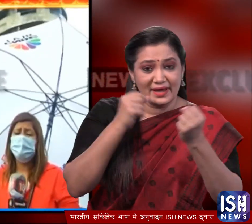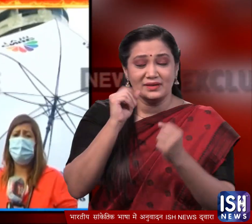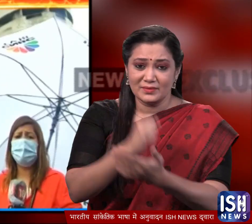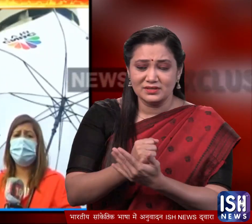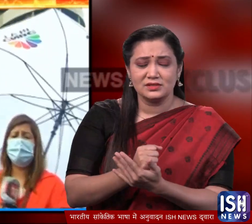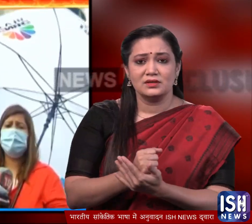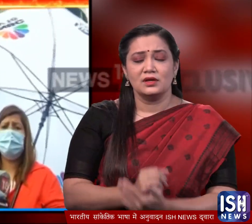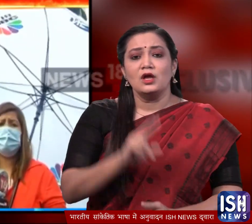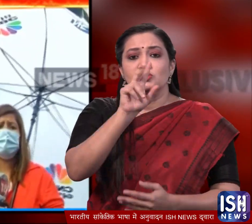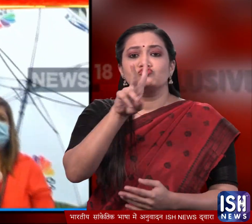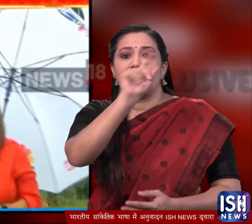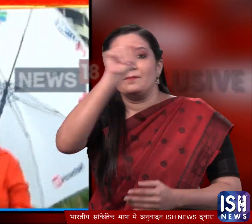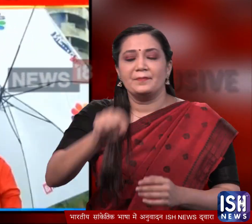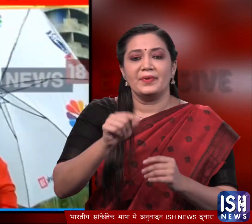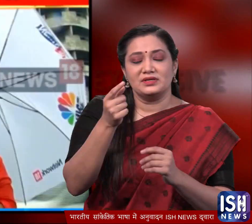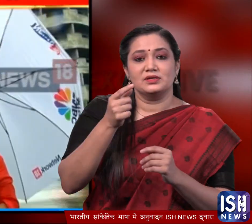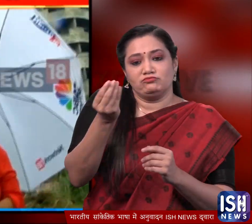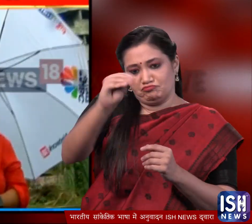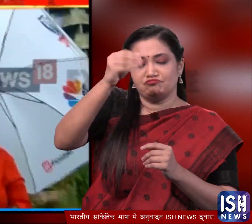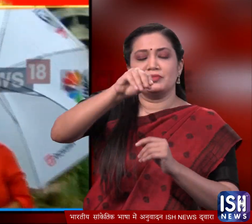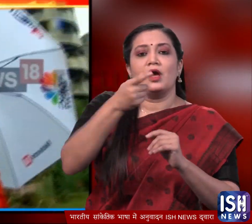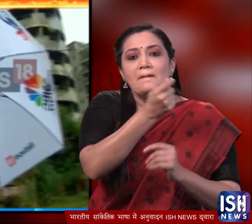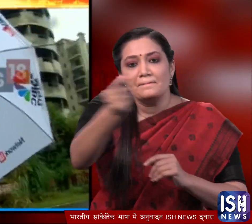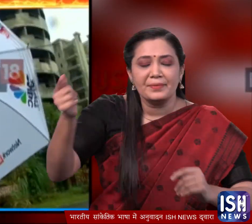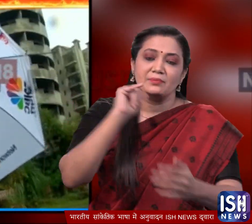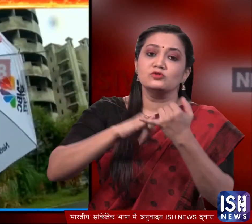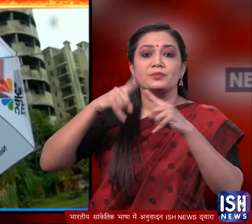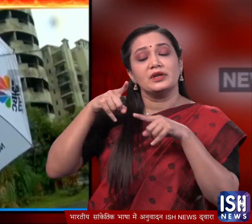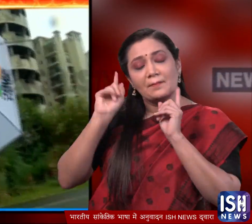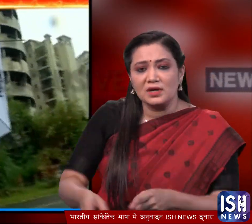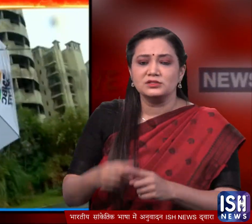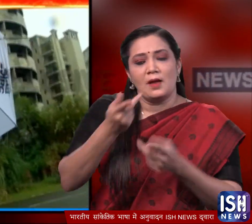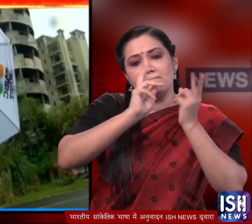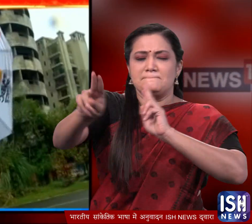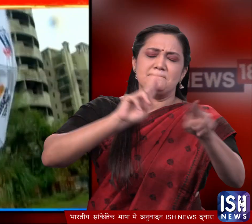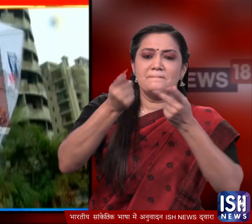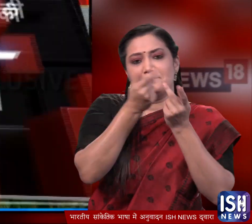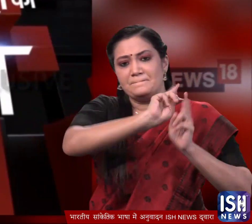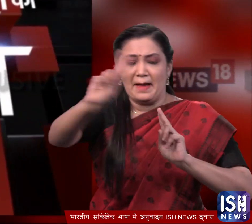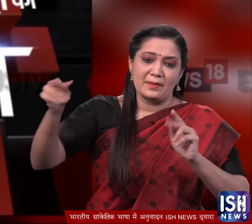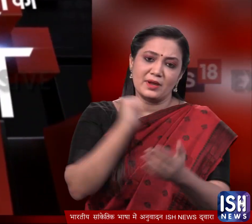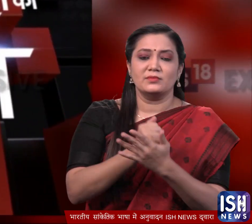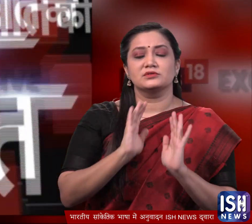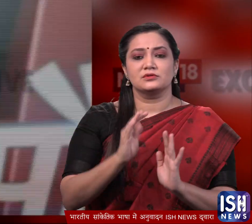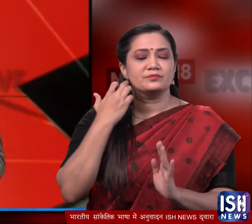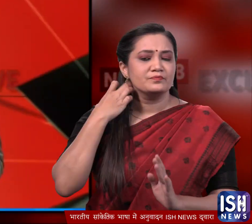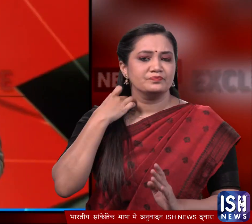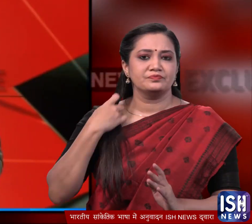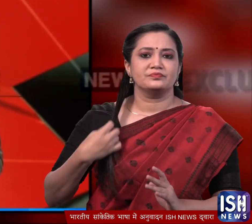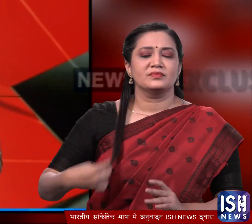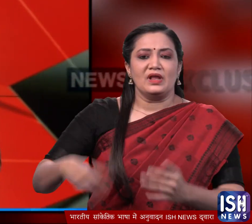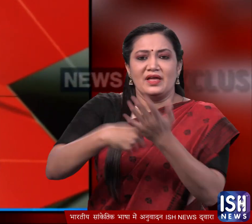उनको 12% इंटरेस्ट रेट के साथ पैसा भी सुपरटेक को वापस करना होगा।